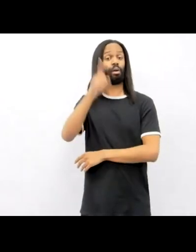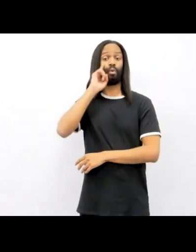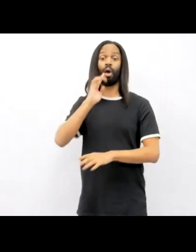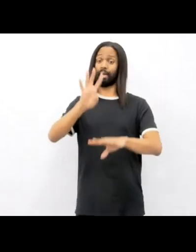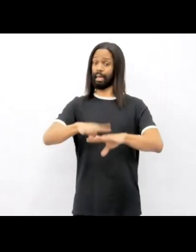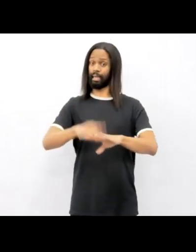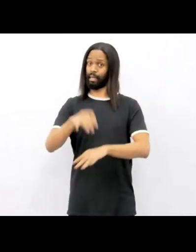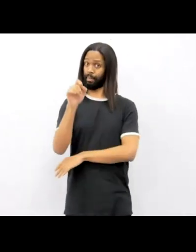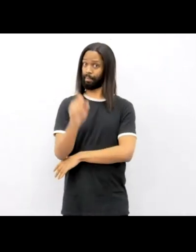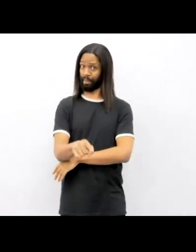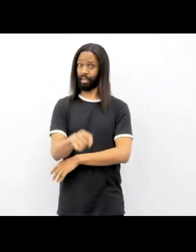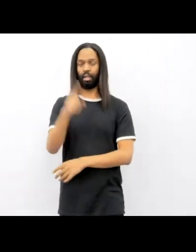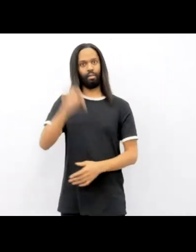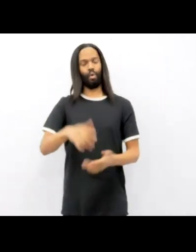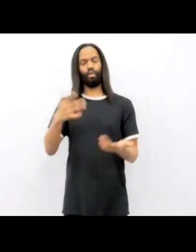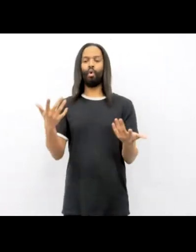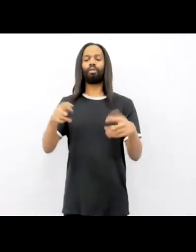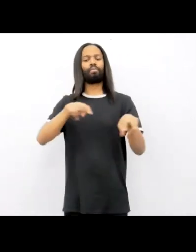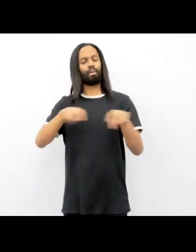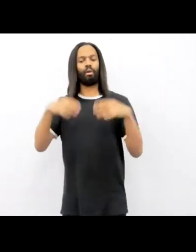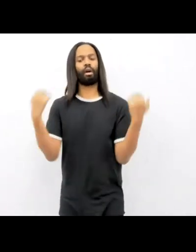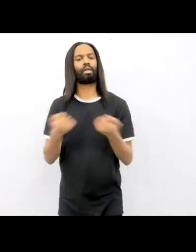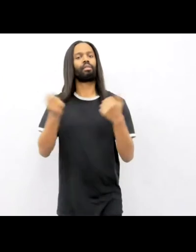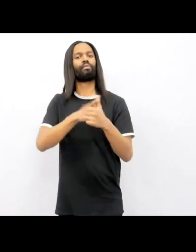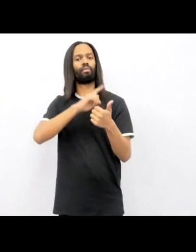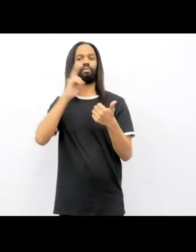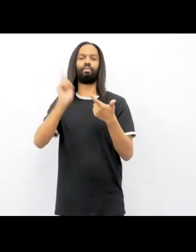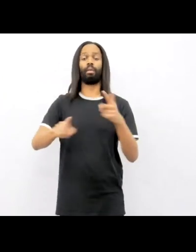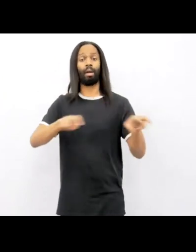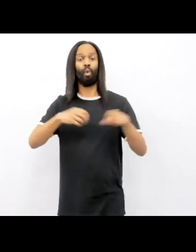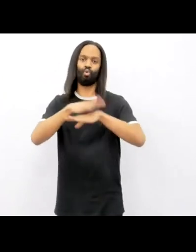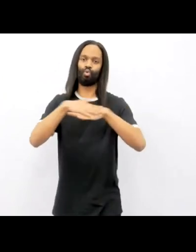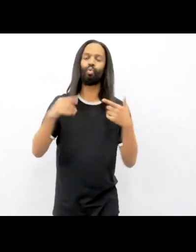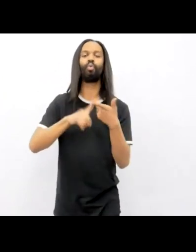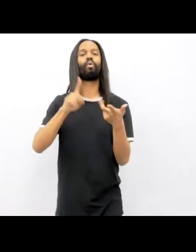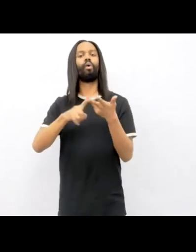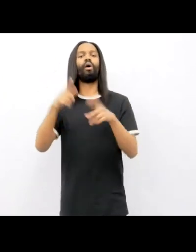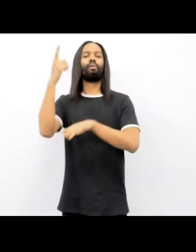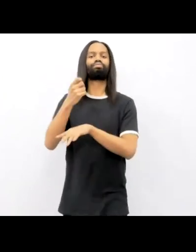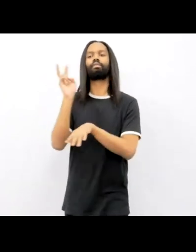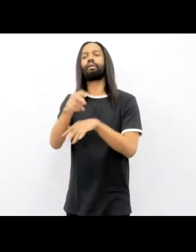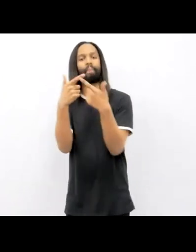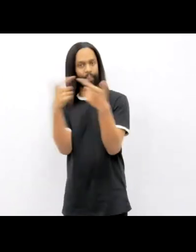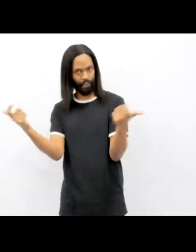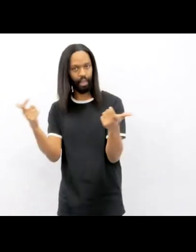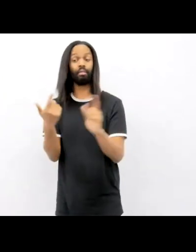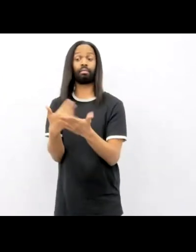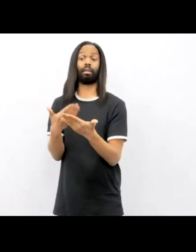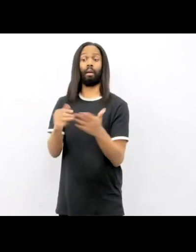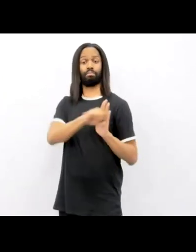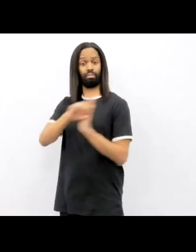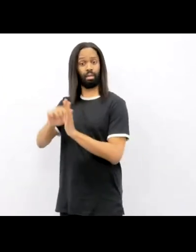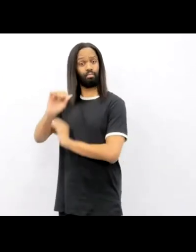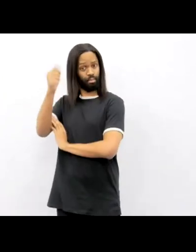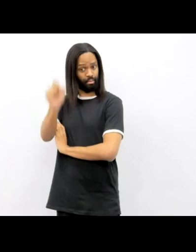déplacements actifs, d'où les transports en commun. Un quartier qui devra imaginer un